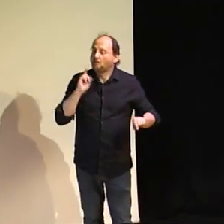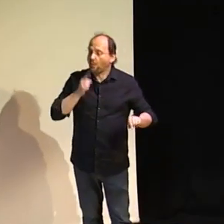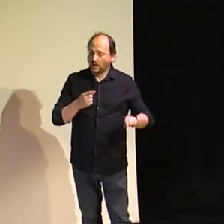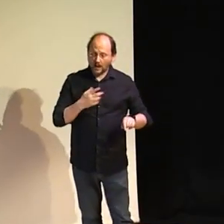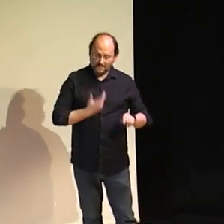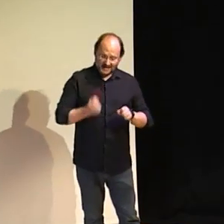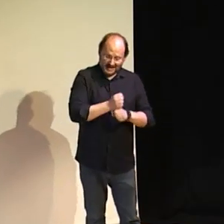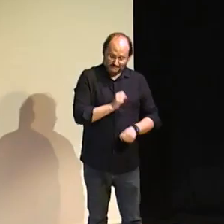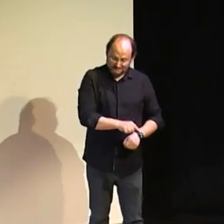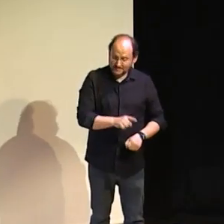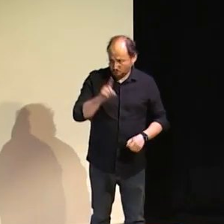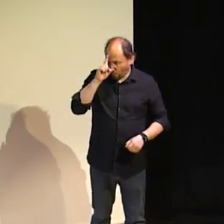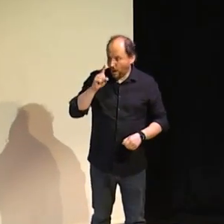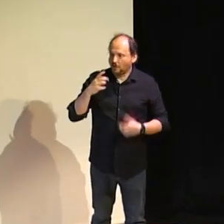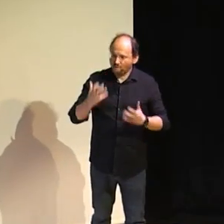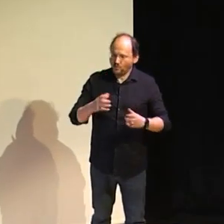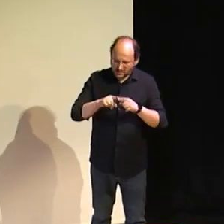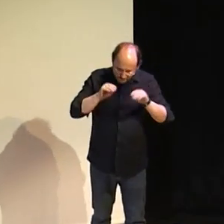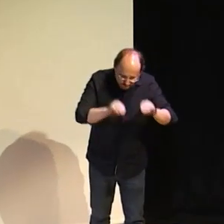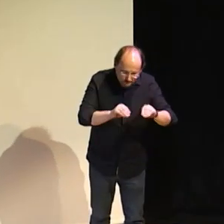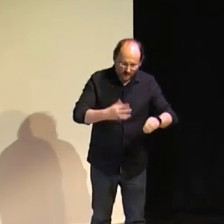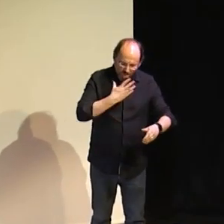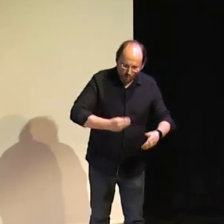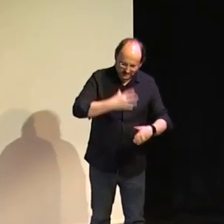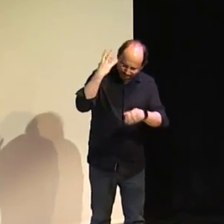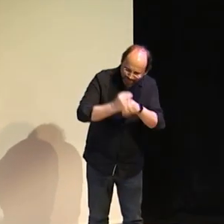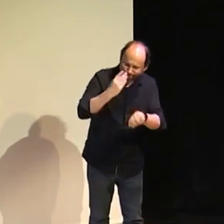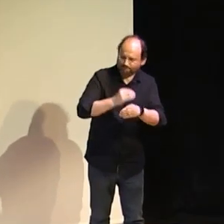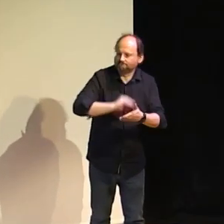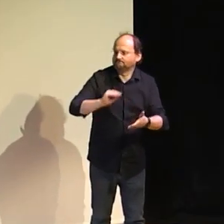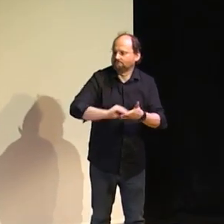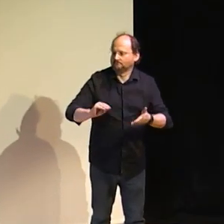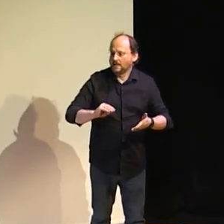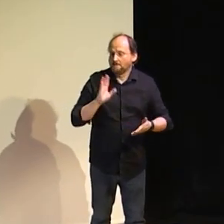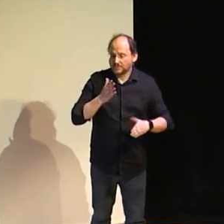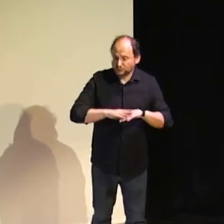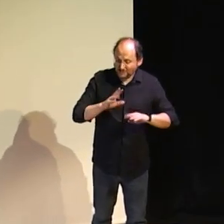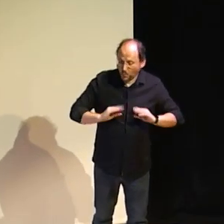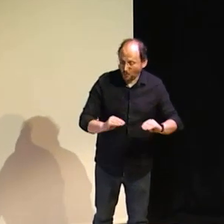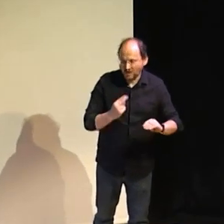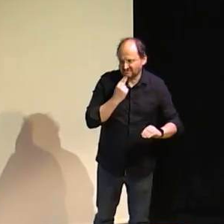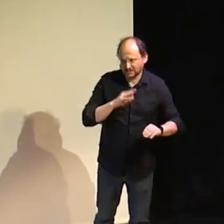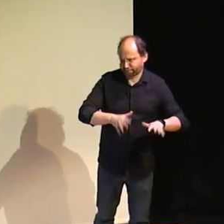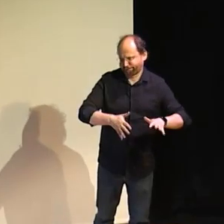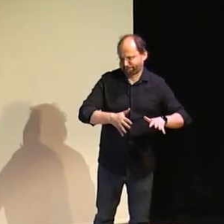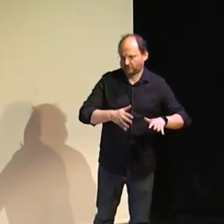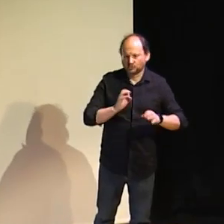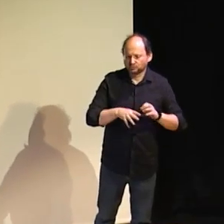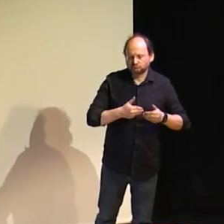Et cette organisation par signe méthodique, elle a été demandée, souhaitée pour l'éducation,